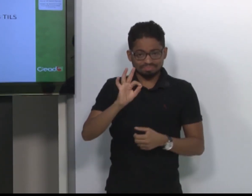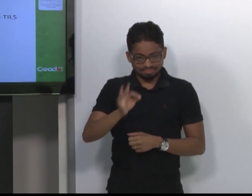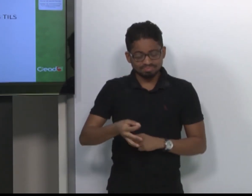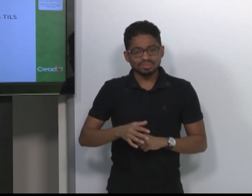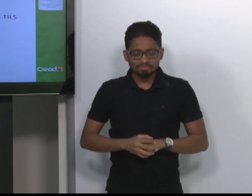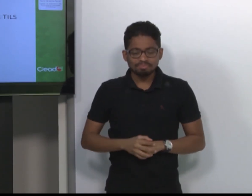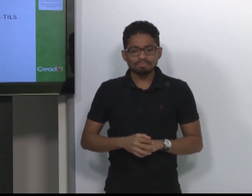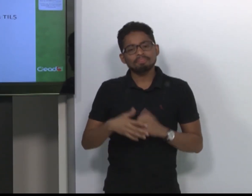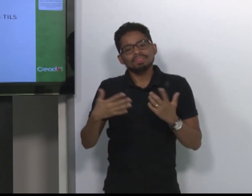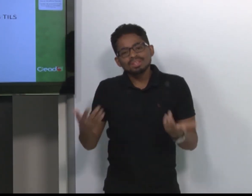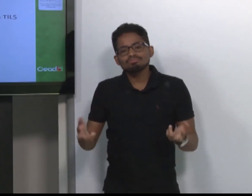aproveitem,